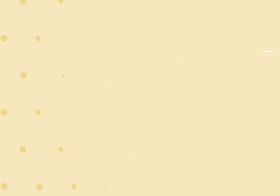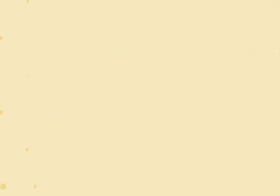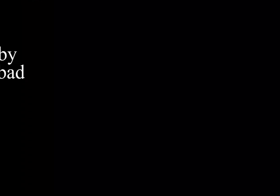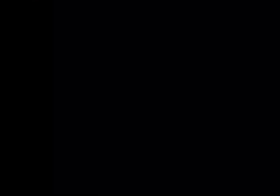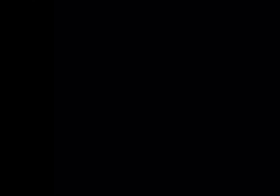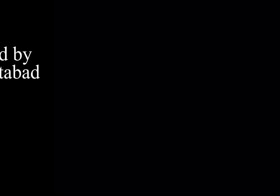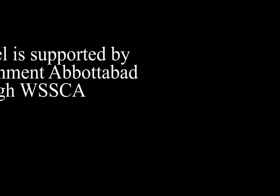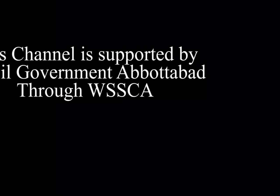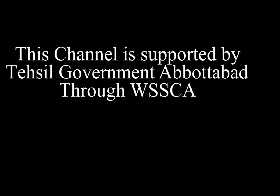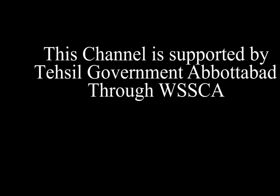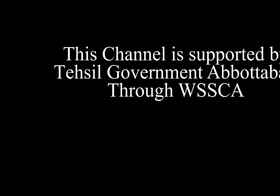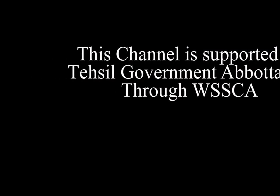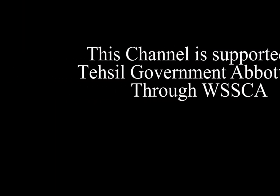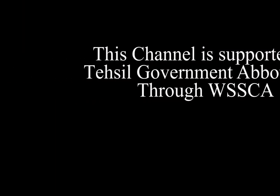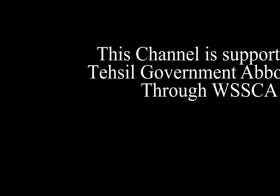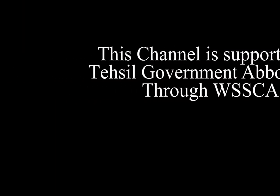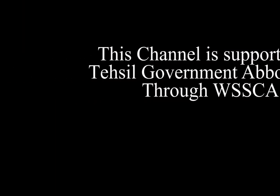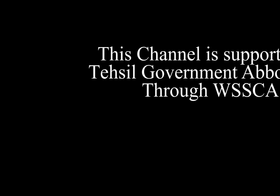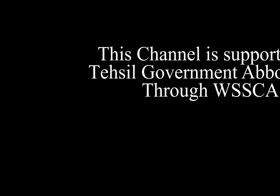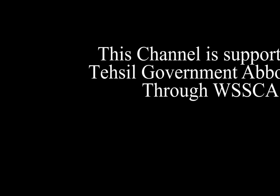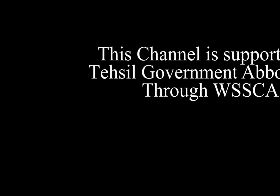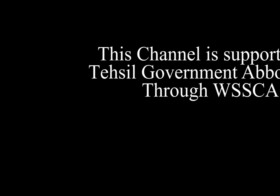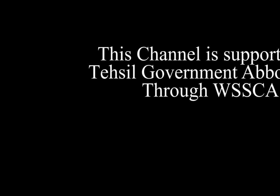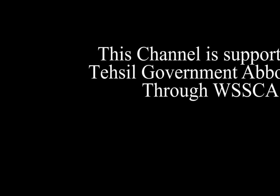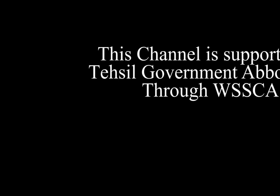موسیقی موسیقی